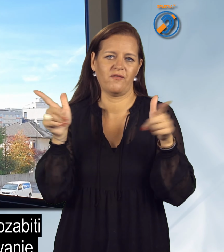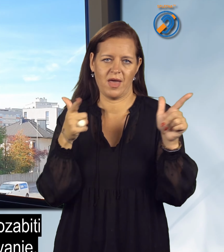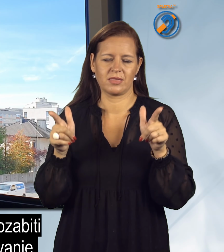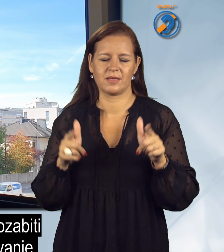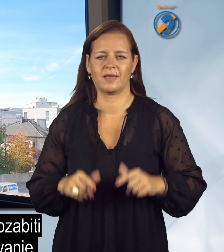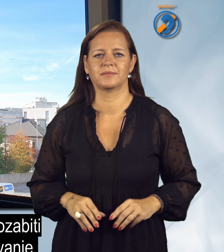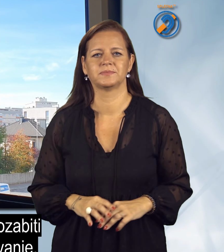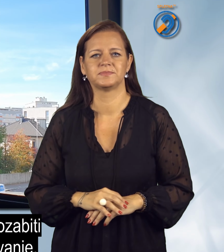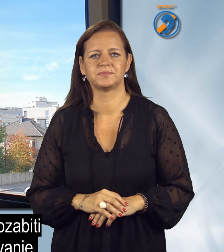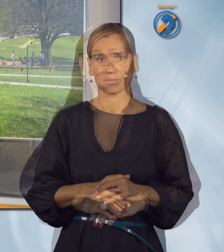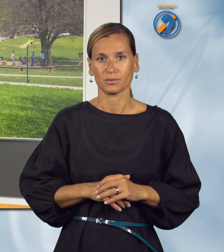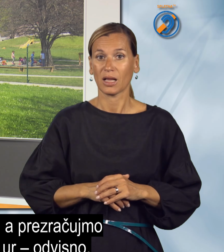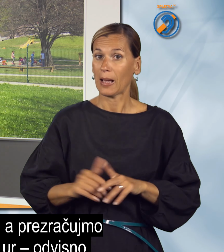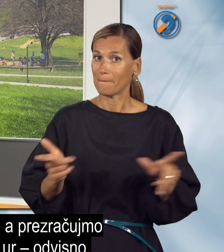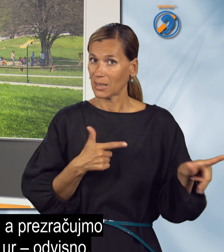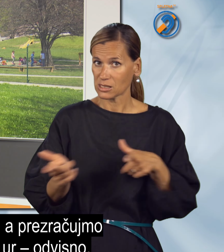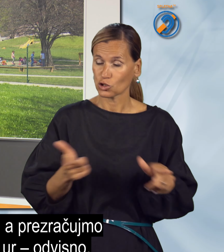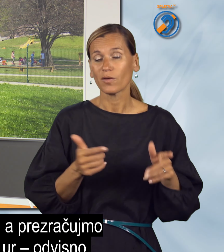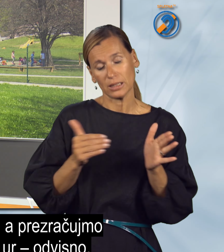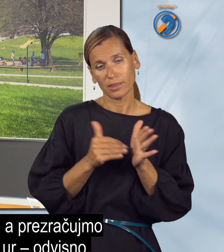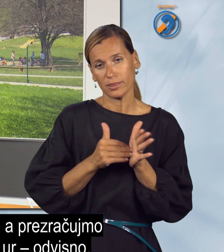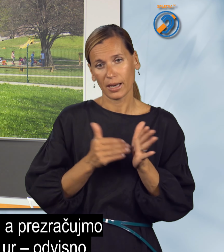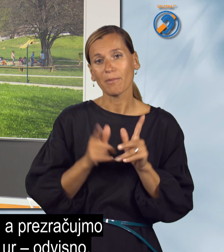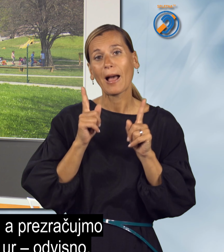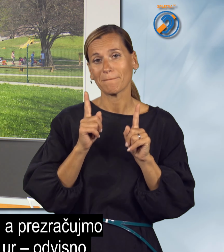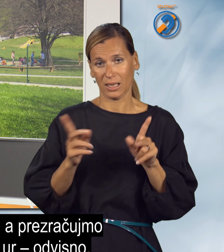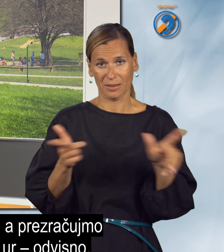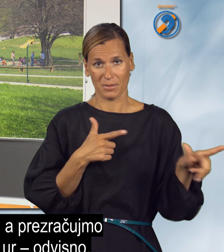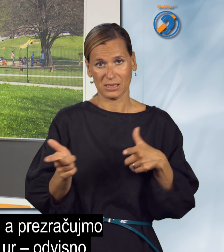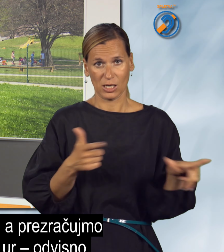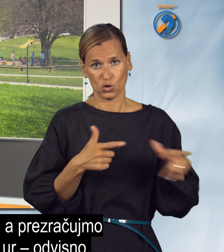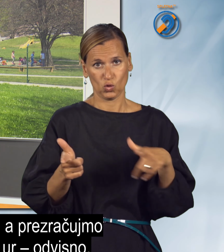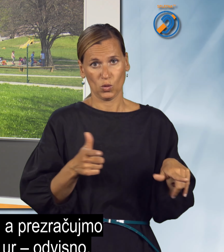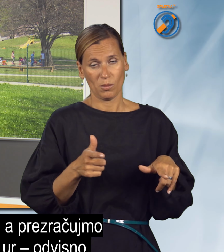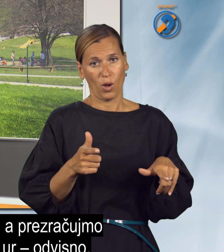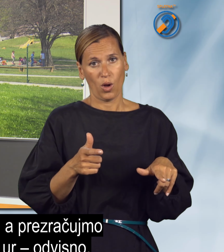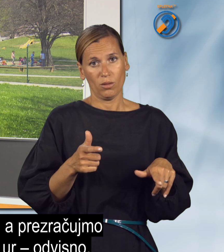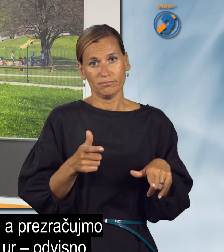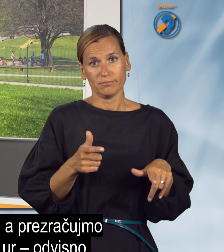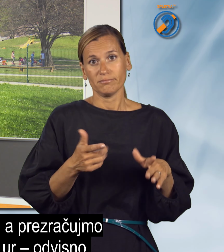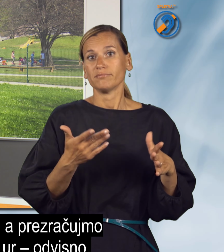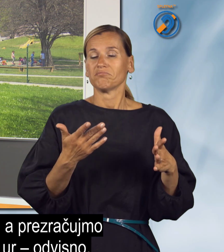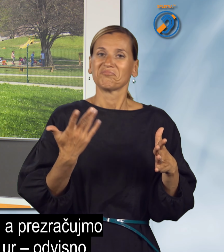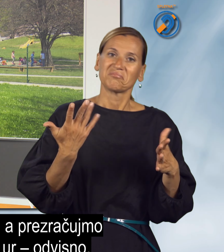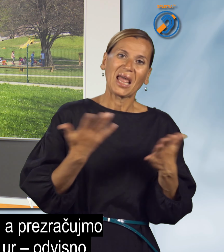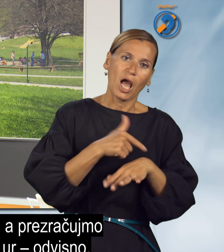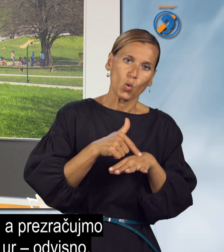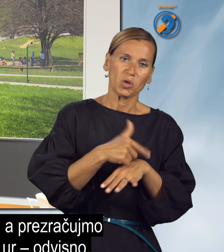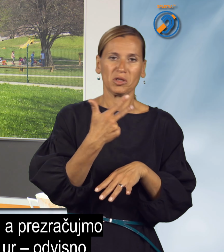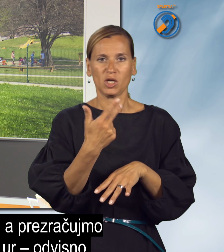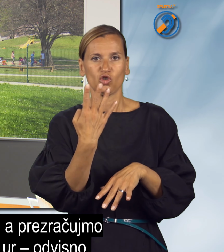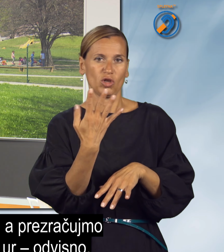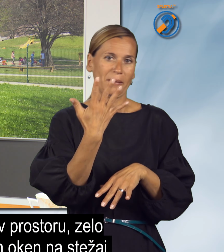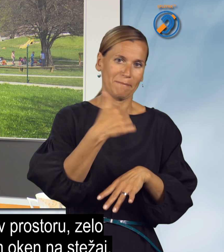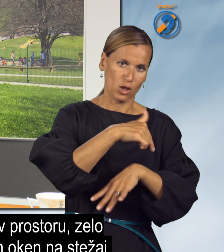pozabiti na prezračevanje. Prezračevati moramo, vendar prezračujmo zelo, torej na par ur, 3, 4, 5